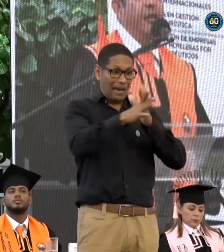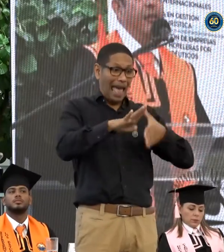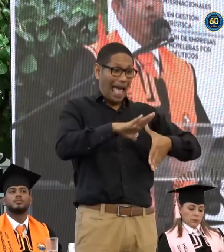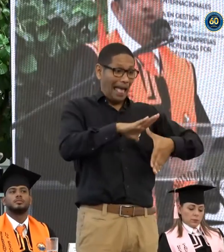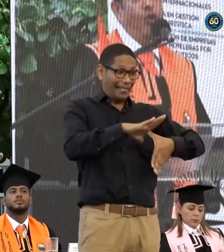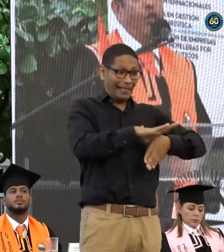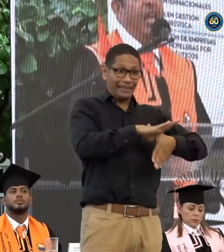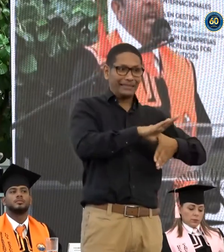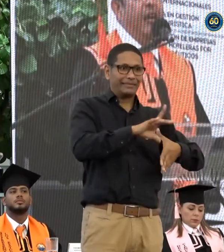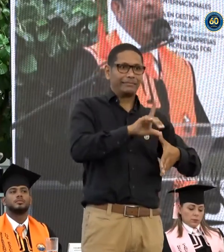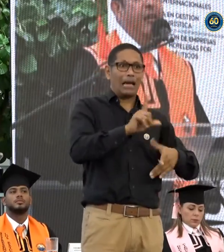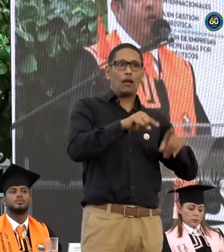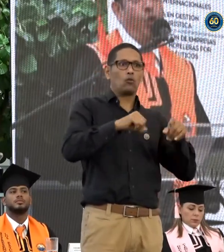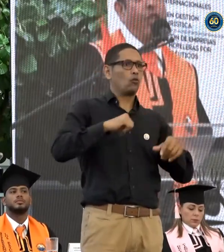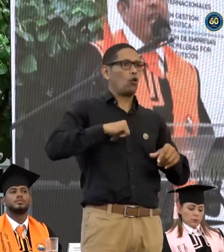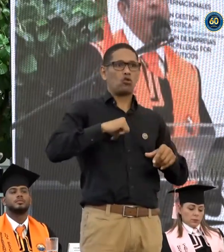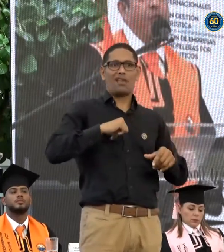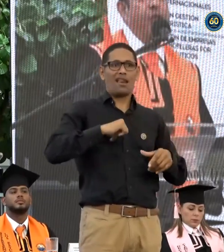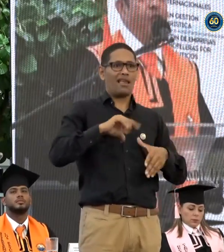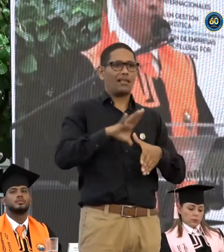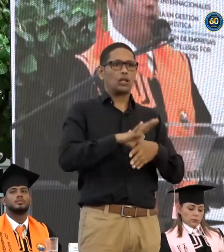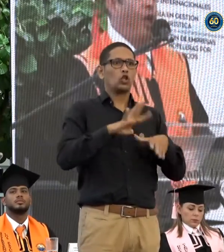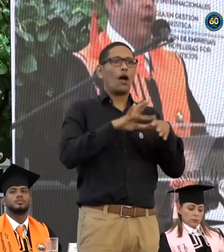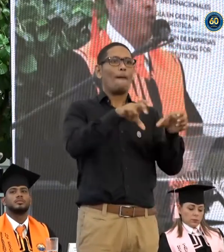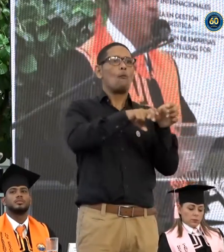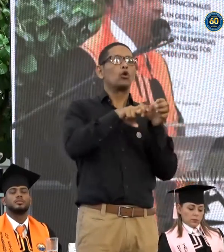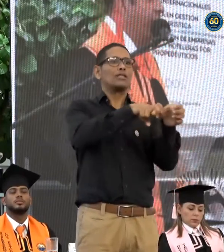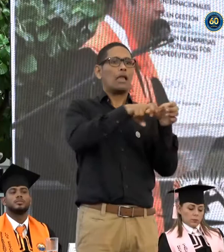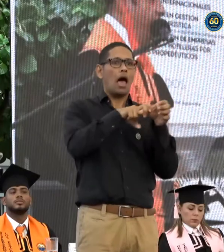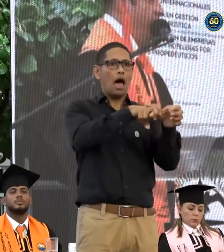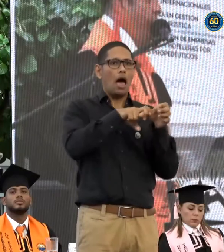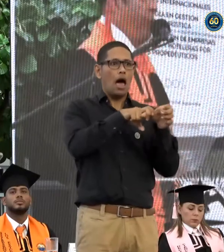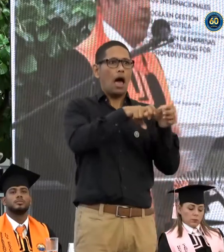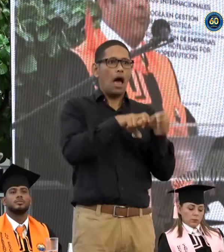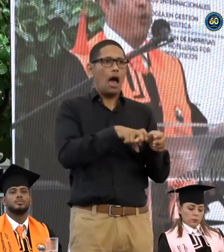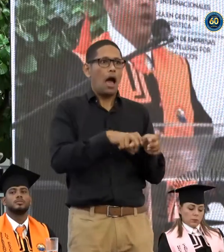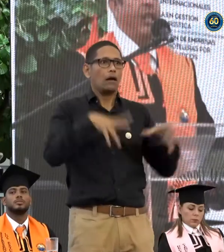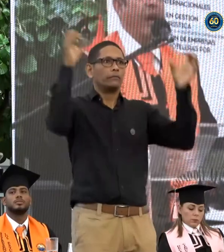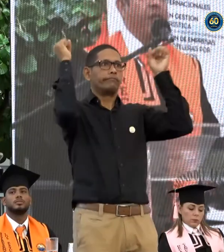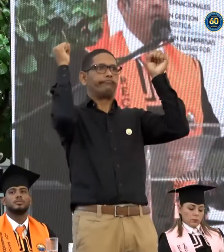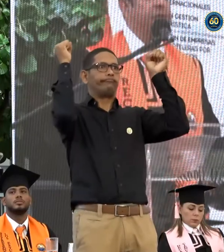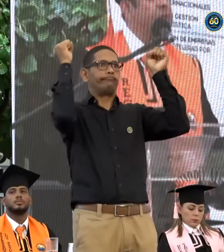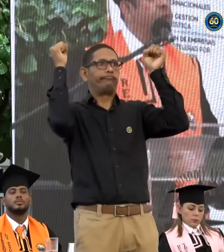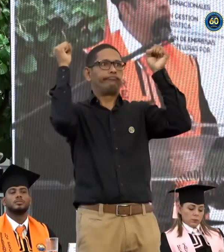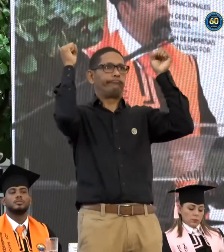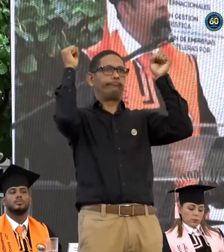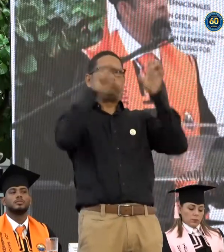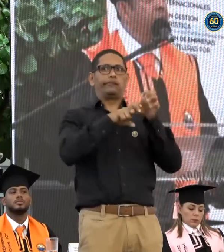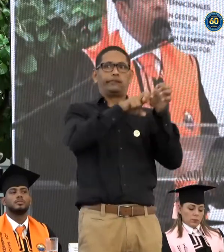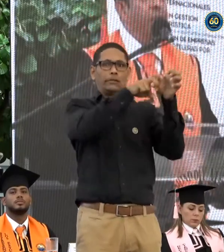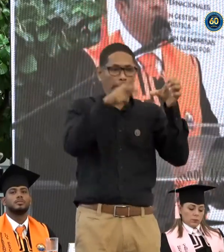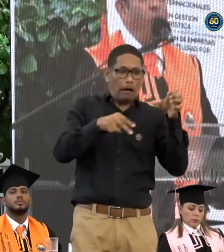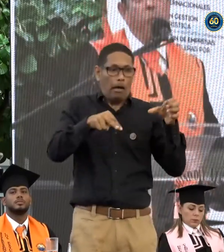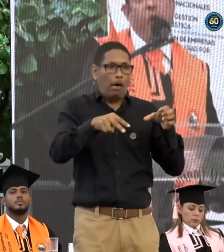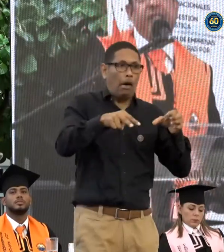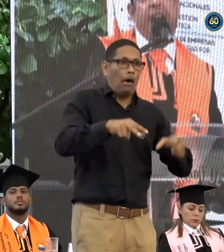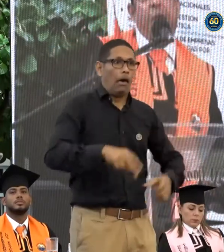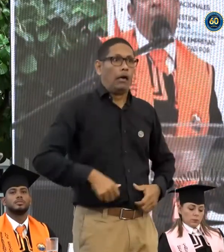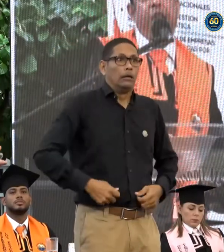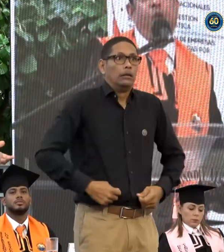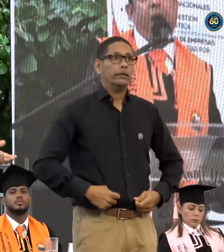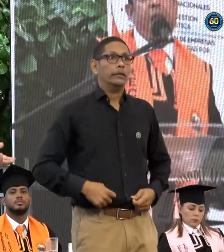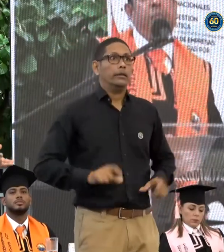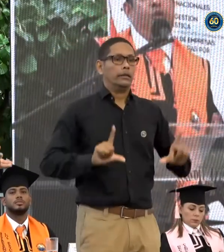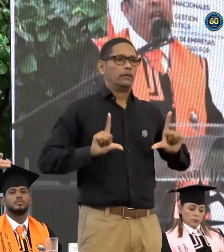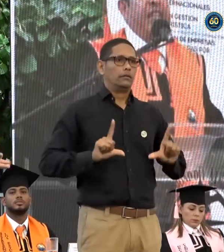no tenían o no teníamos y nos tocó llegar en buseta como compartíamos con el decano cómo puede ser que el momento más importante